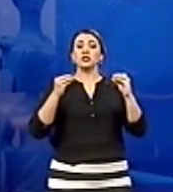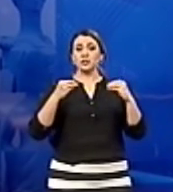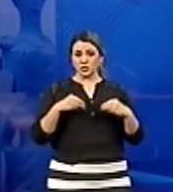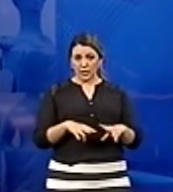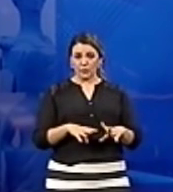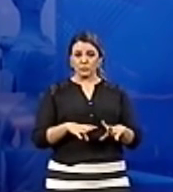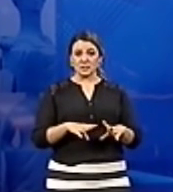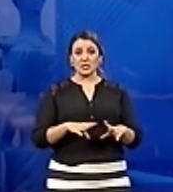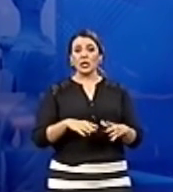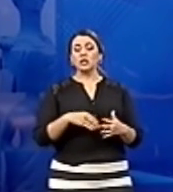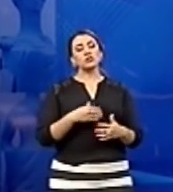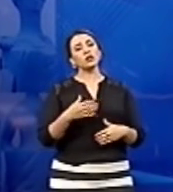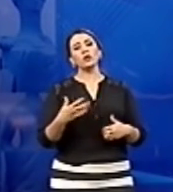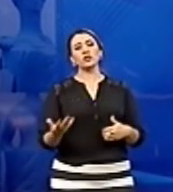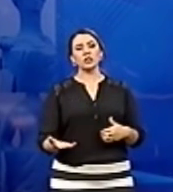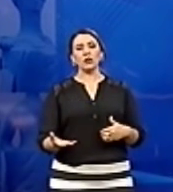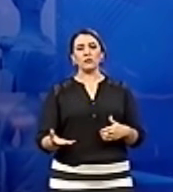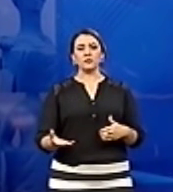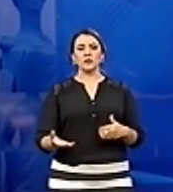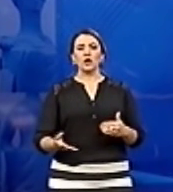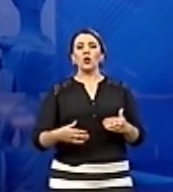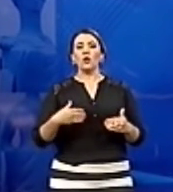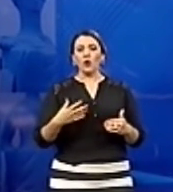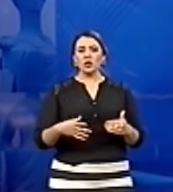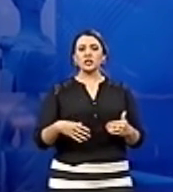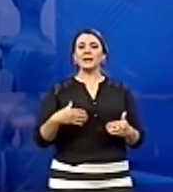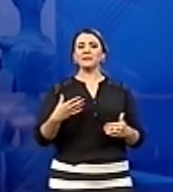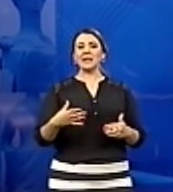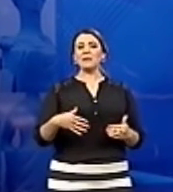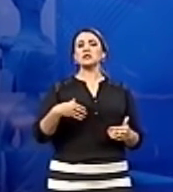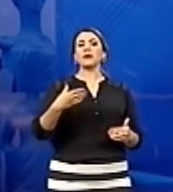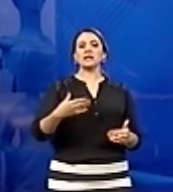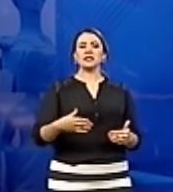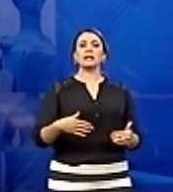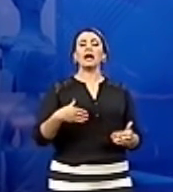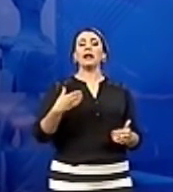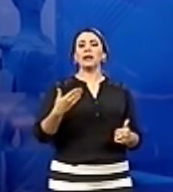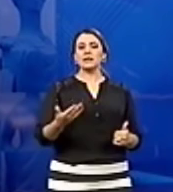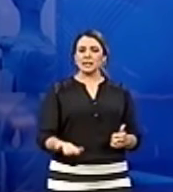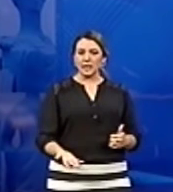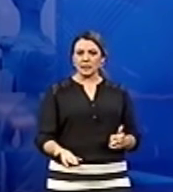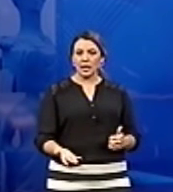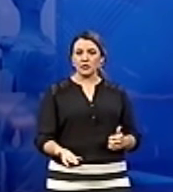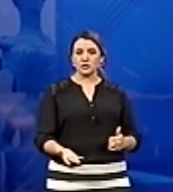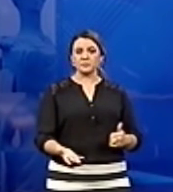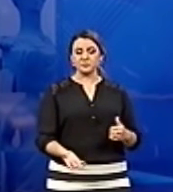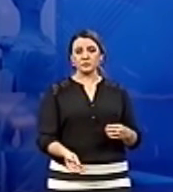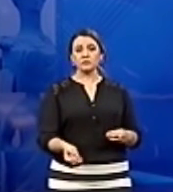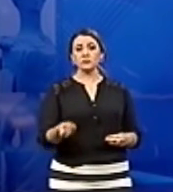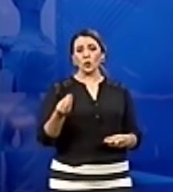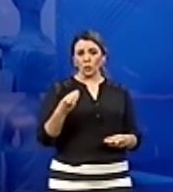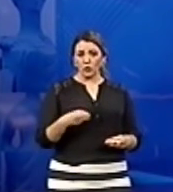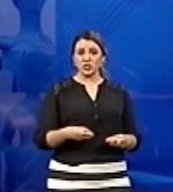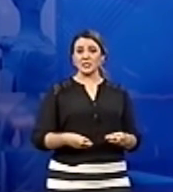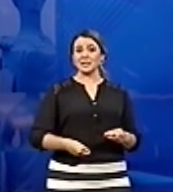de direitos. Só que hoje não. Hoje não dá mais para aceitar essa realidade. Hoje